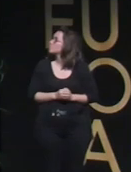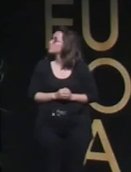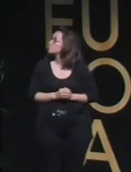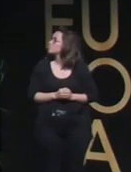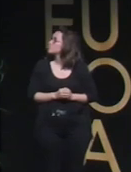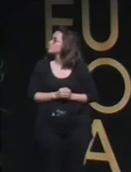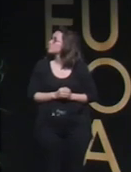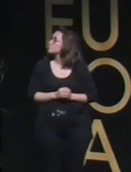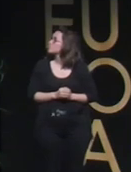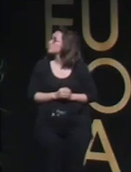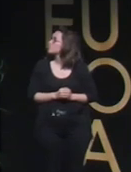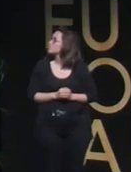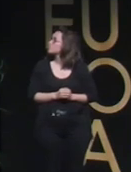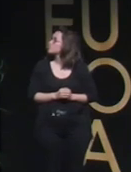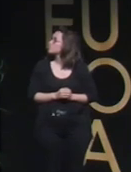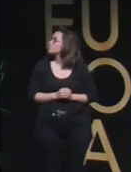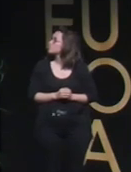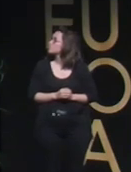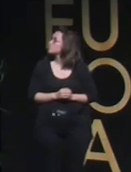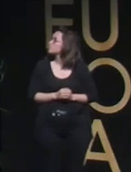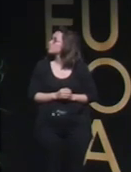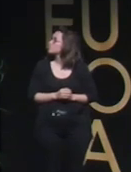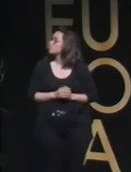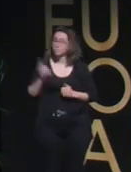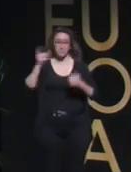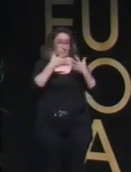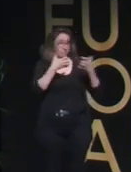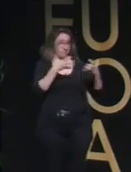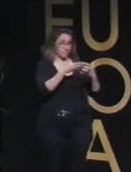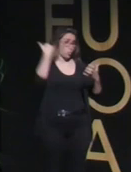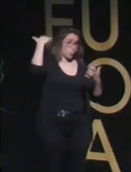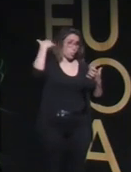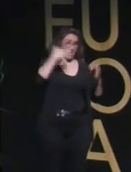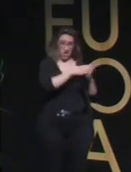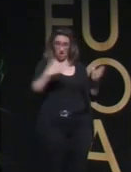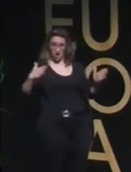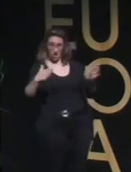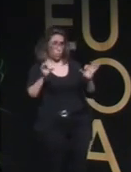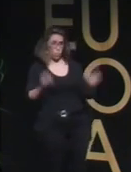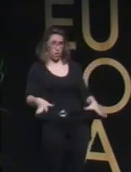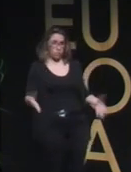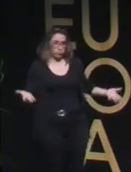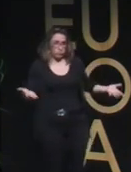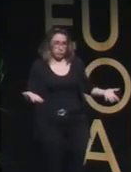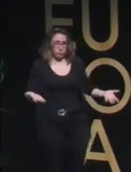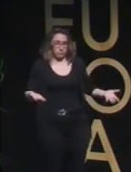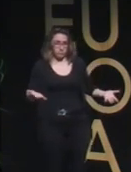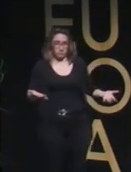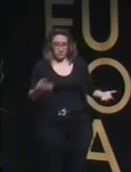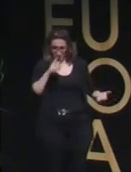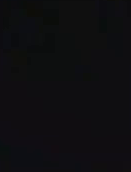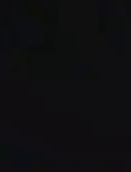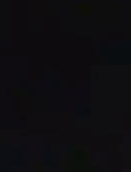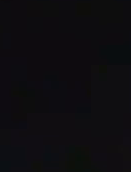sus padres y tiranizar a sus maestros. O sea, no hemos avanzado nada. Estamos en el 22. O